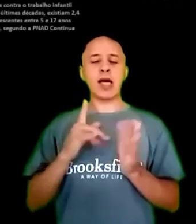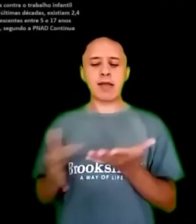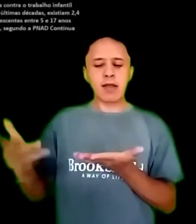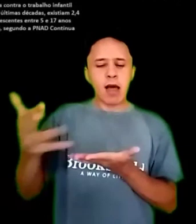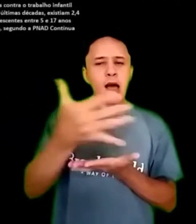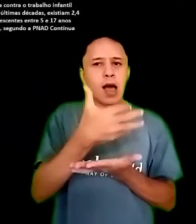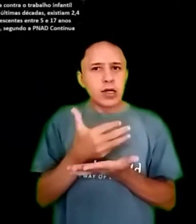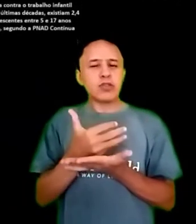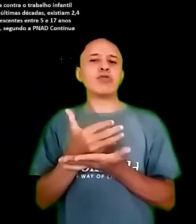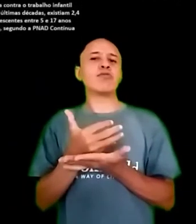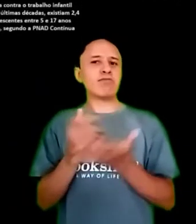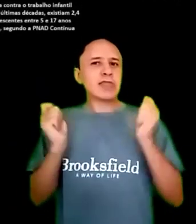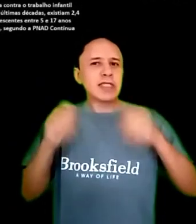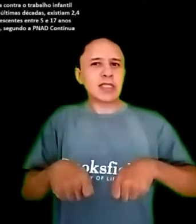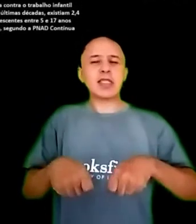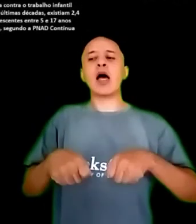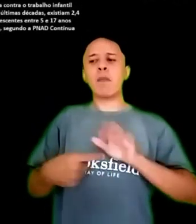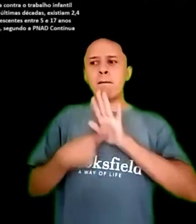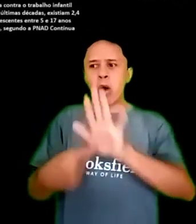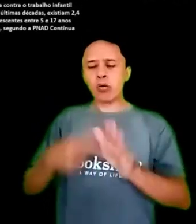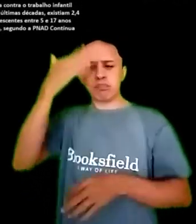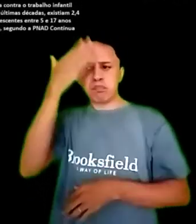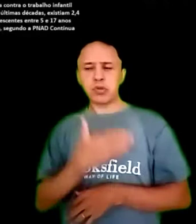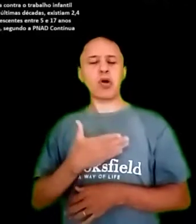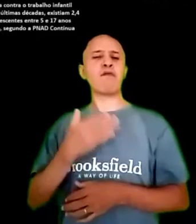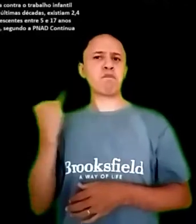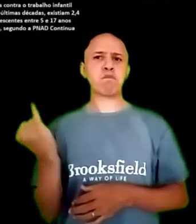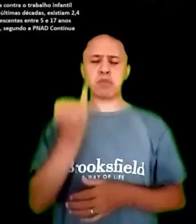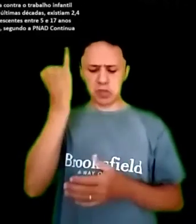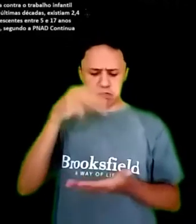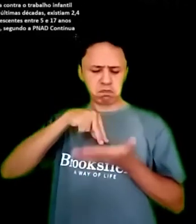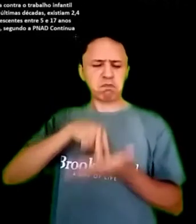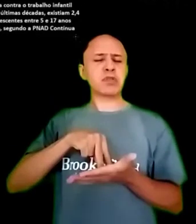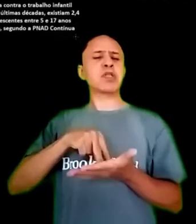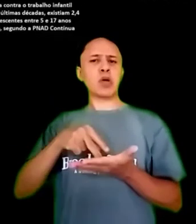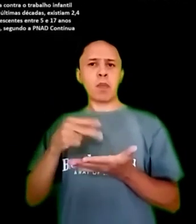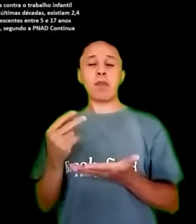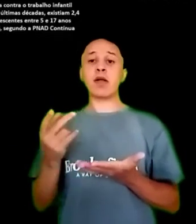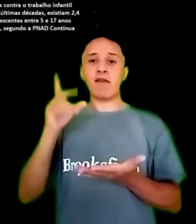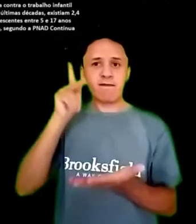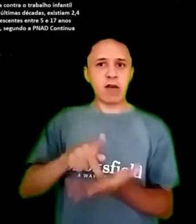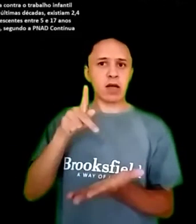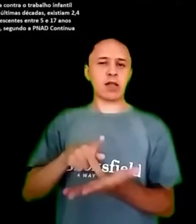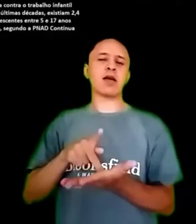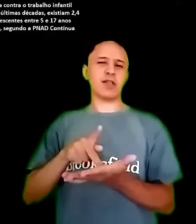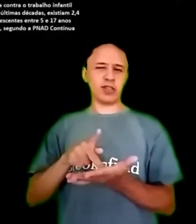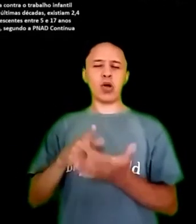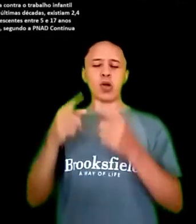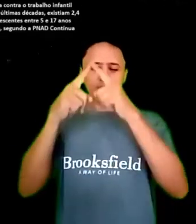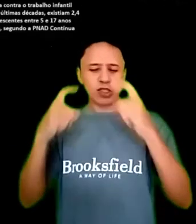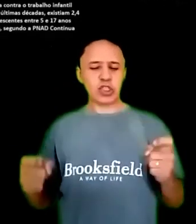também dados que servem para fundamentar a opinião com mais consistência, dados científicos,